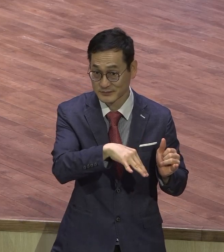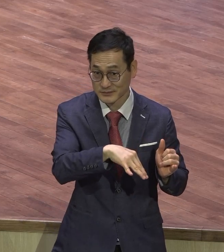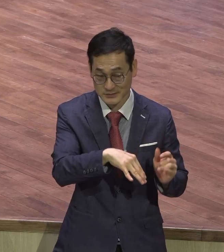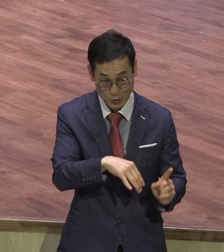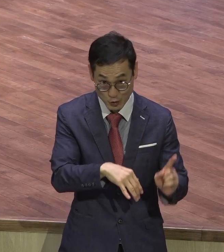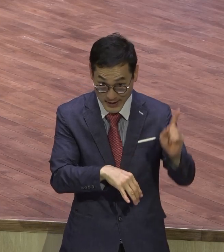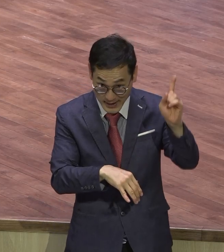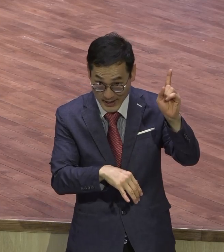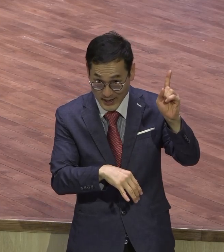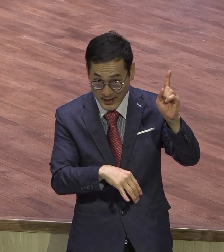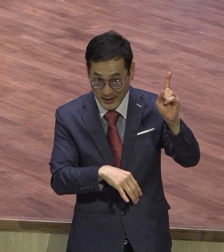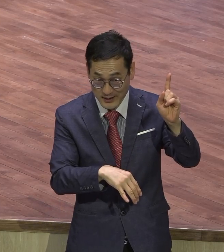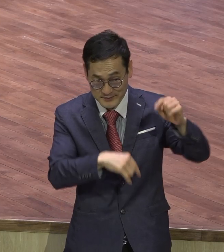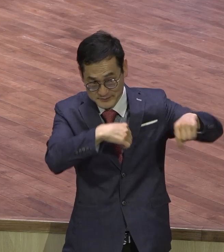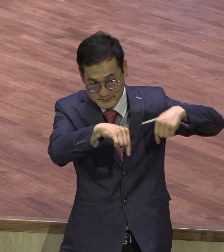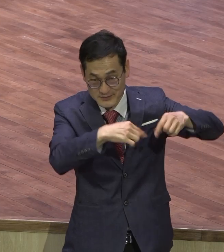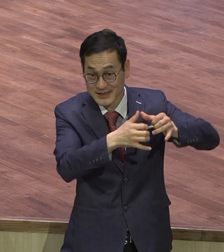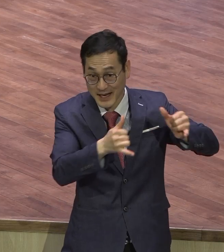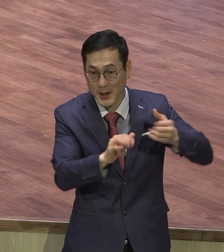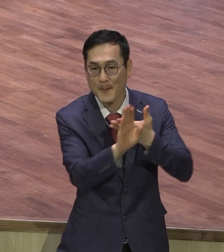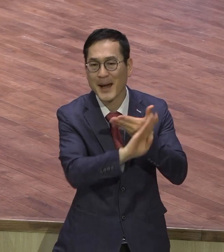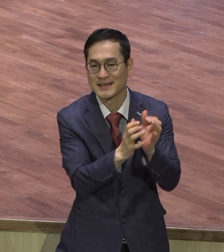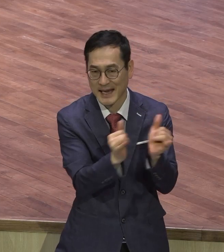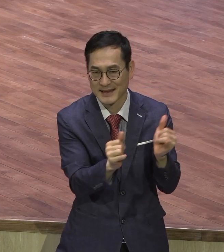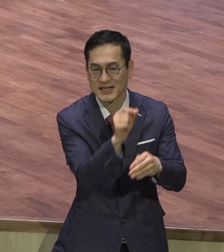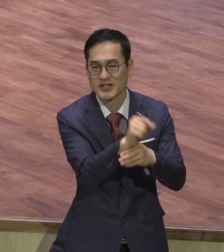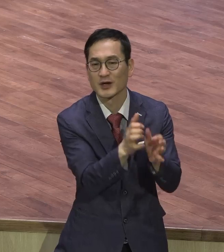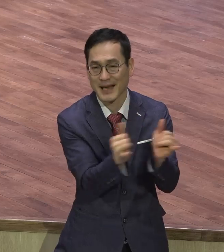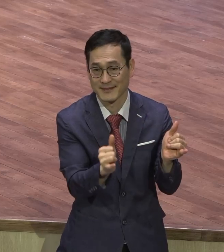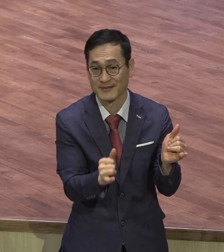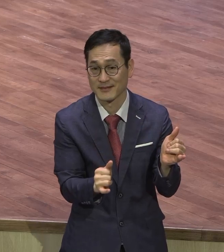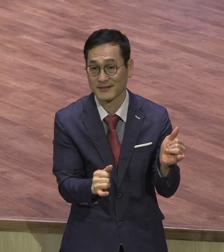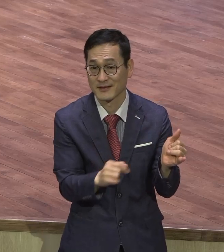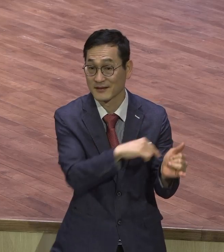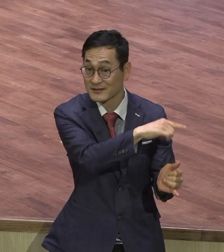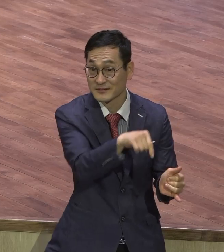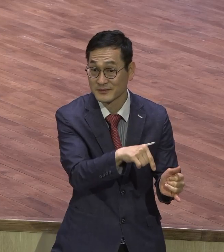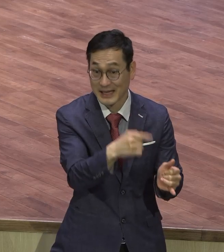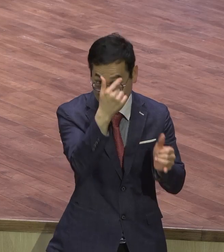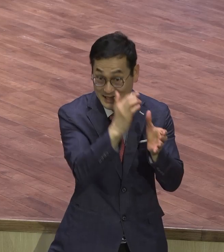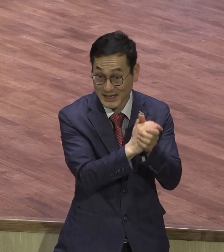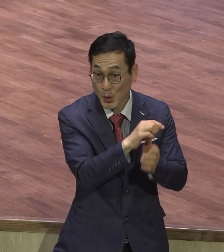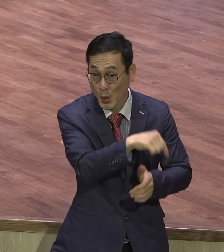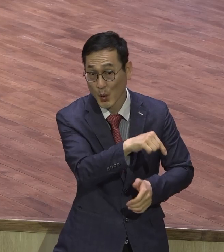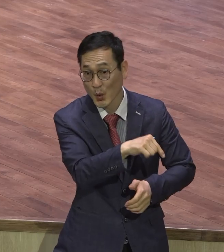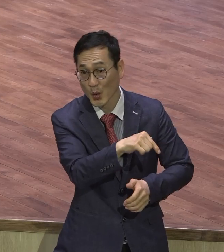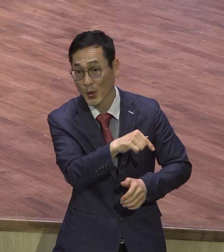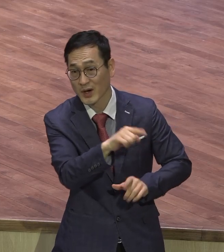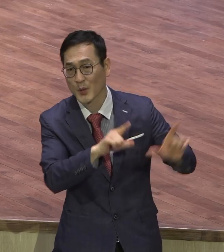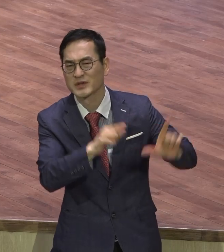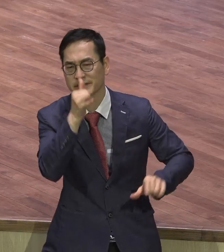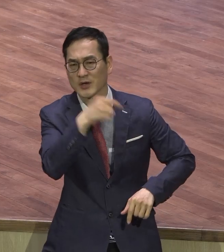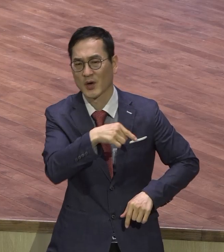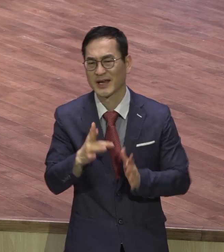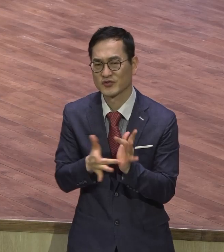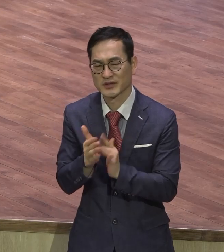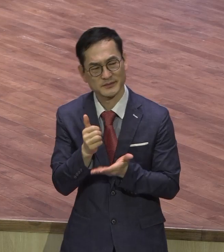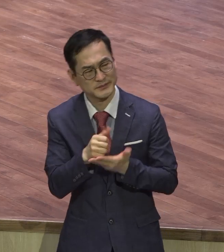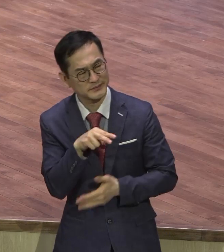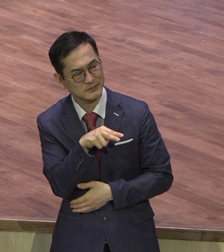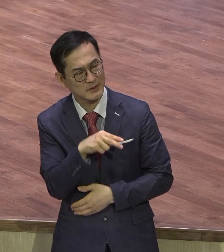지도층이라면 바리새인 서기관들이에요. 그러니까 바리새인 서기관들 기도가 지극히 그 당시에 예수님